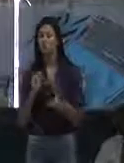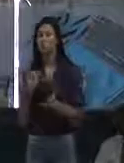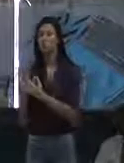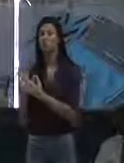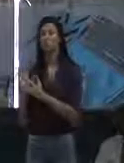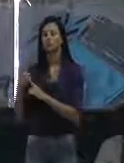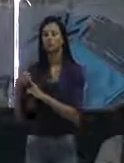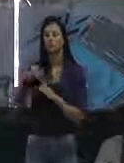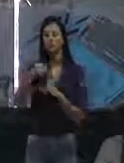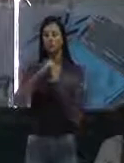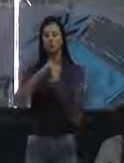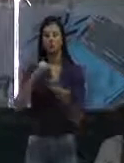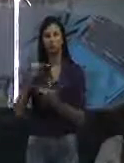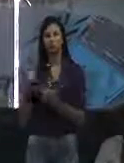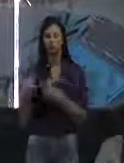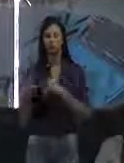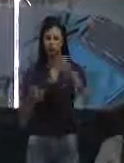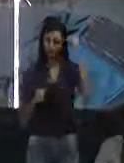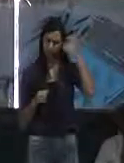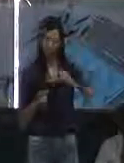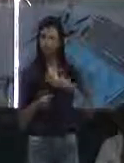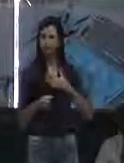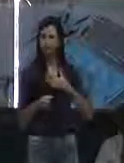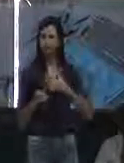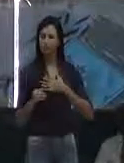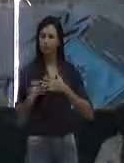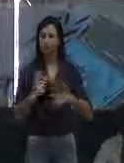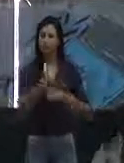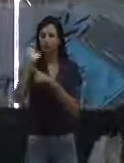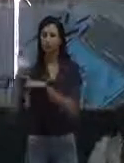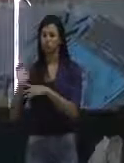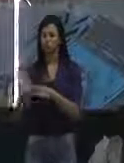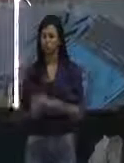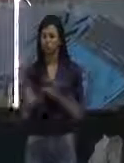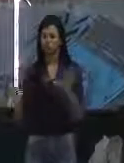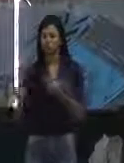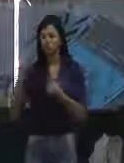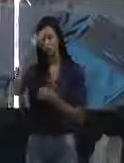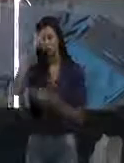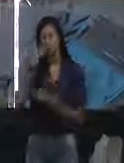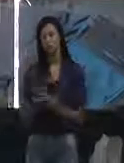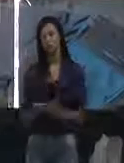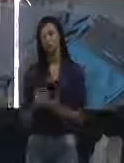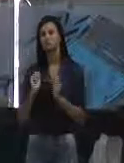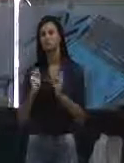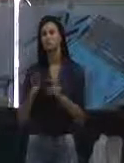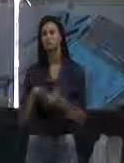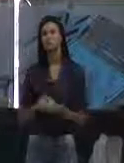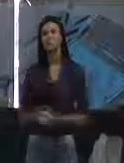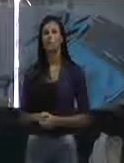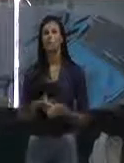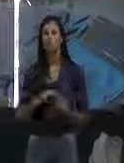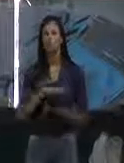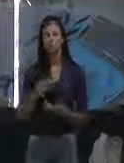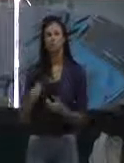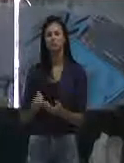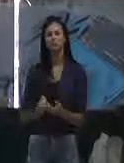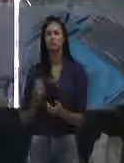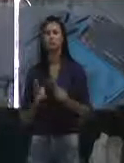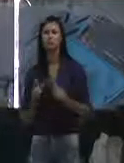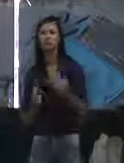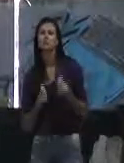Salvador. Tenho esse direito. O Estado é laico, eu expresso o que creio. A humanidade vive dessa